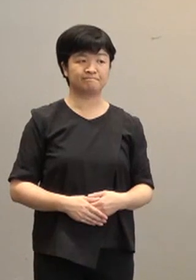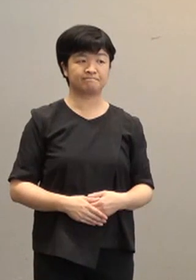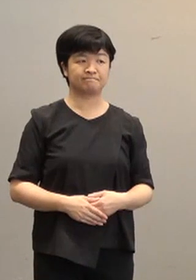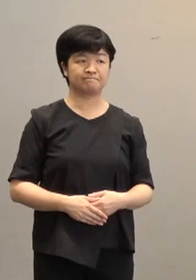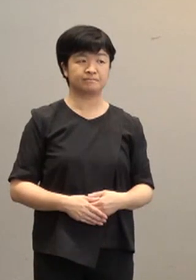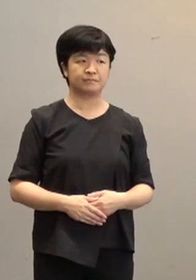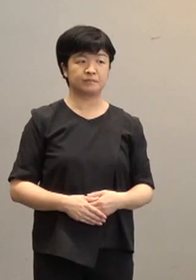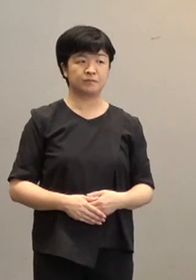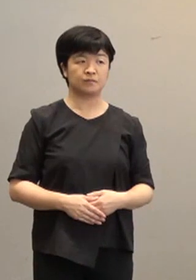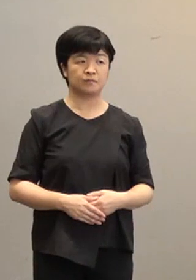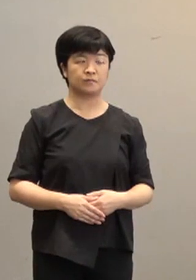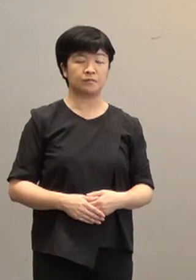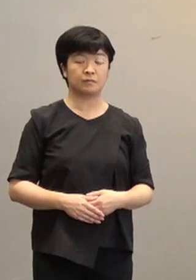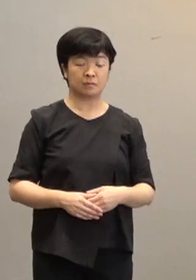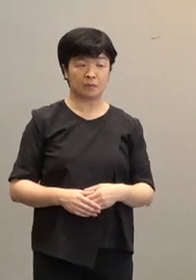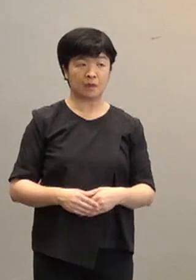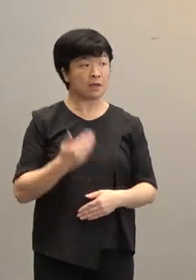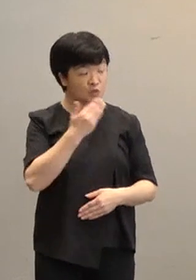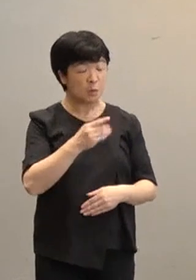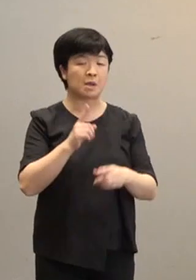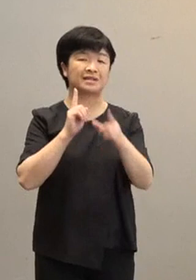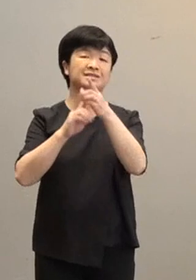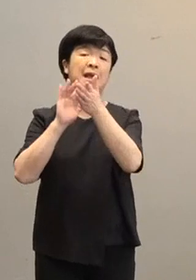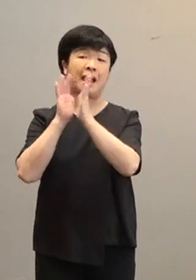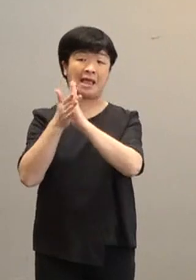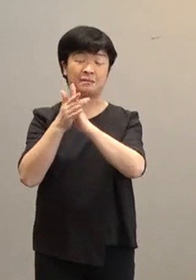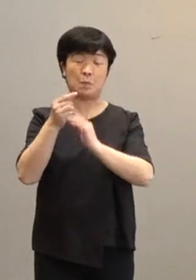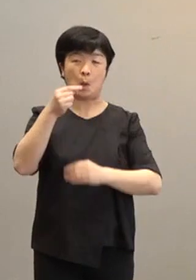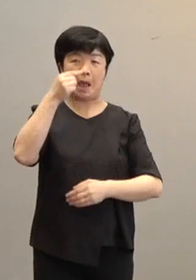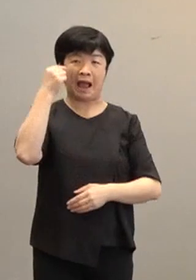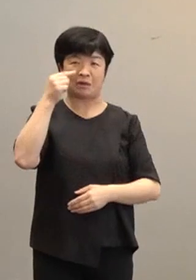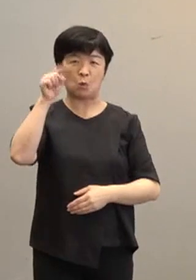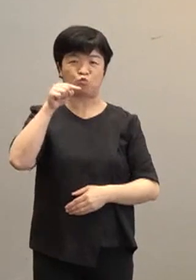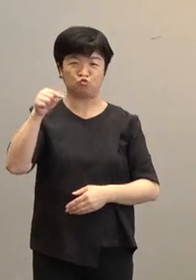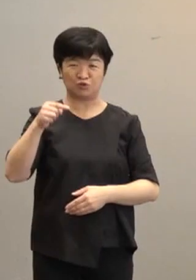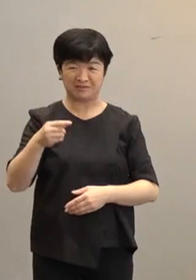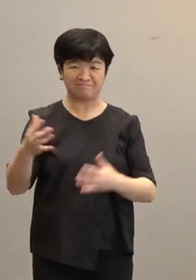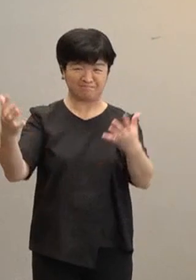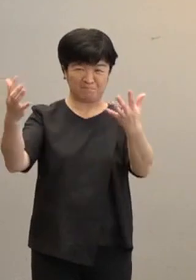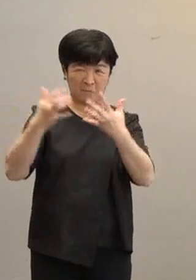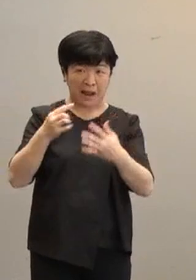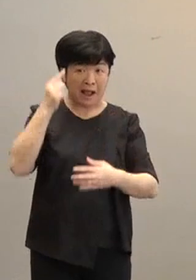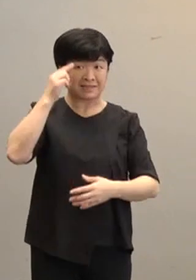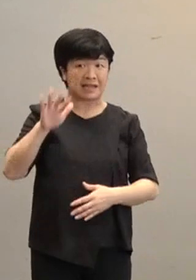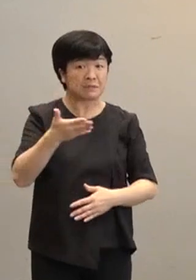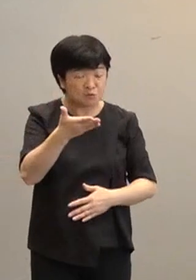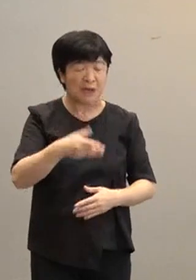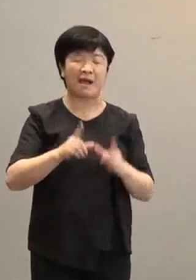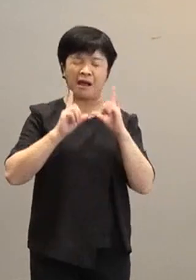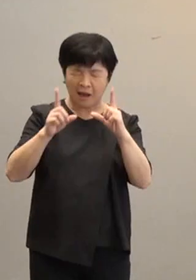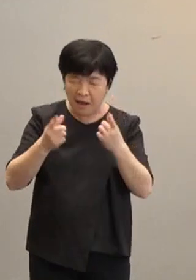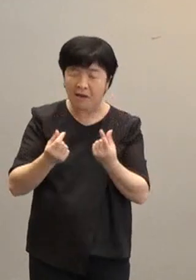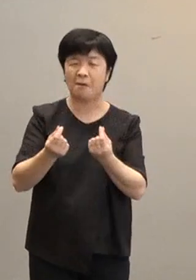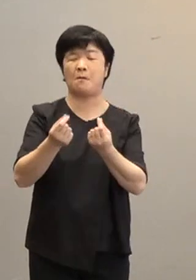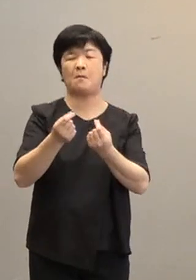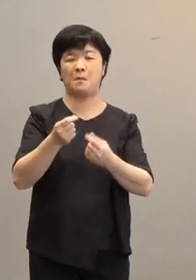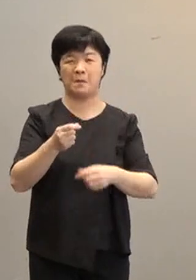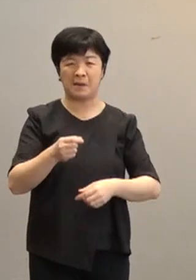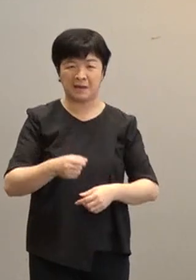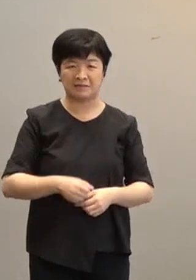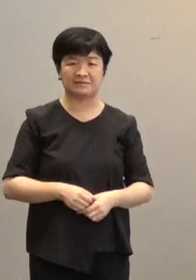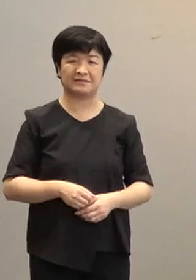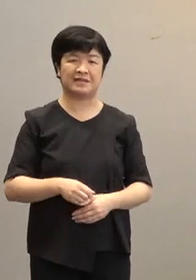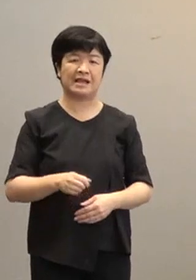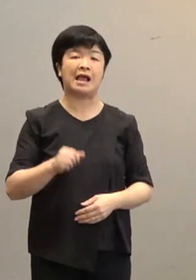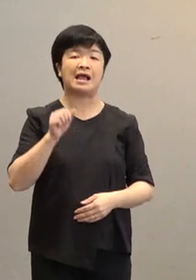どうぞ。県内でもだいぶ外国人観光客の方が増えてきたなという実感というのはありますか？ そうですね、これ本当は佐原もそうですし、県